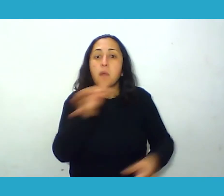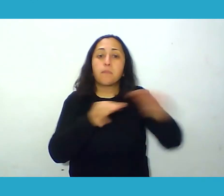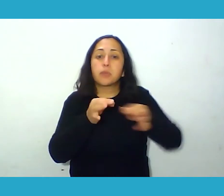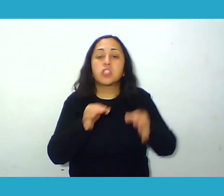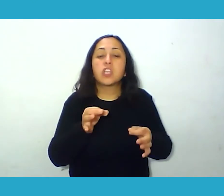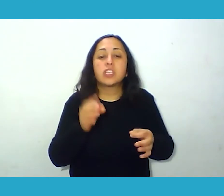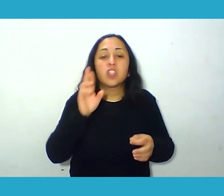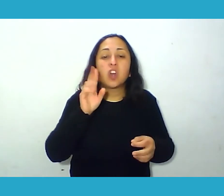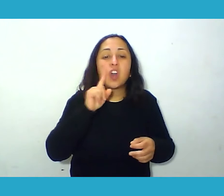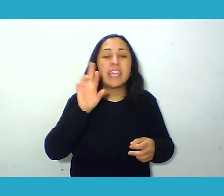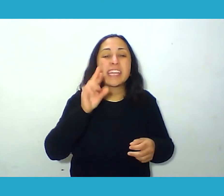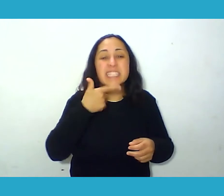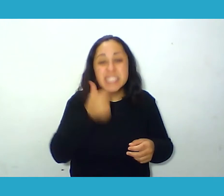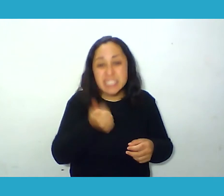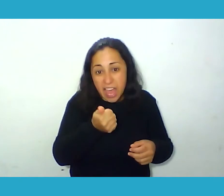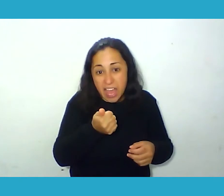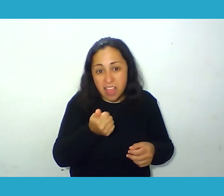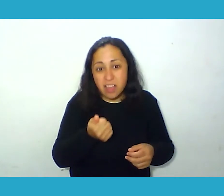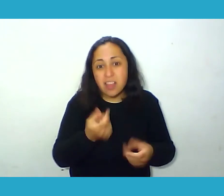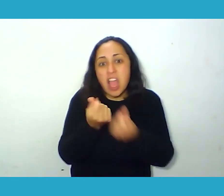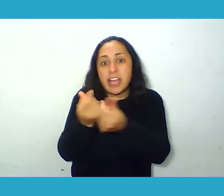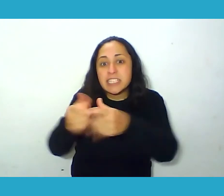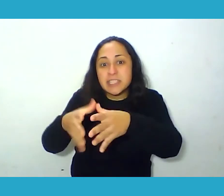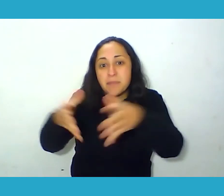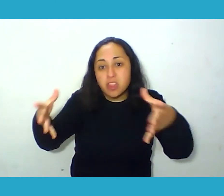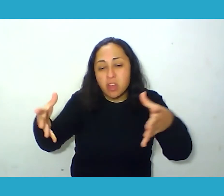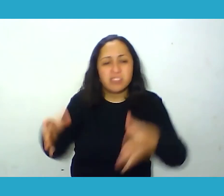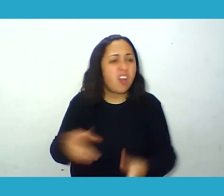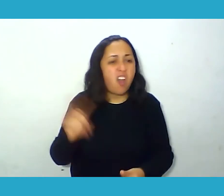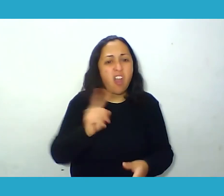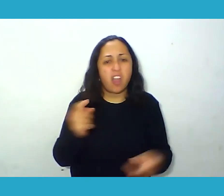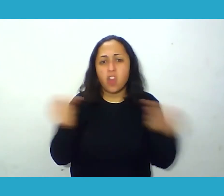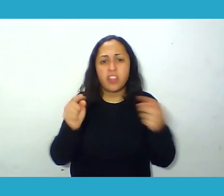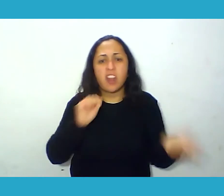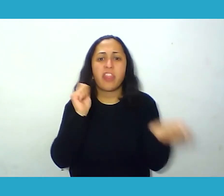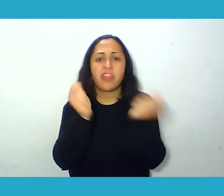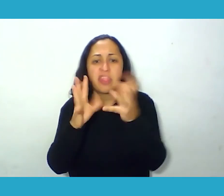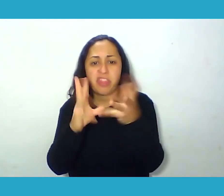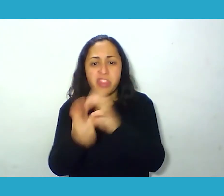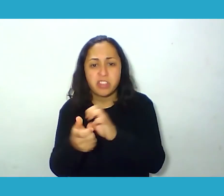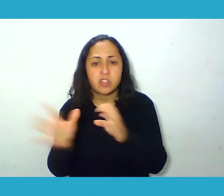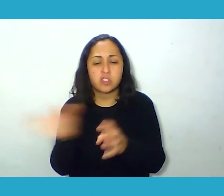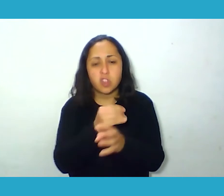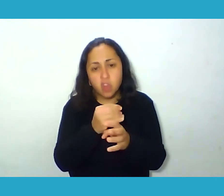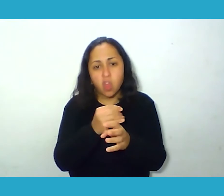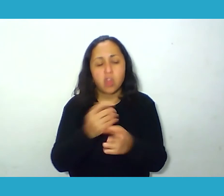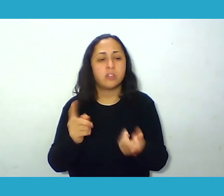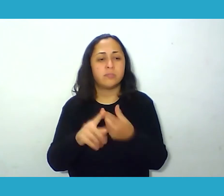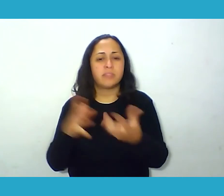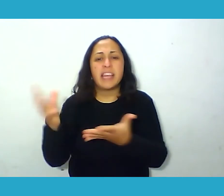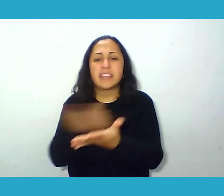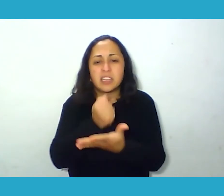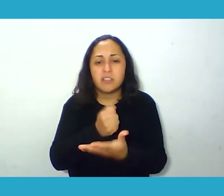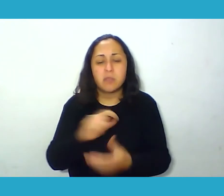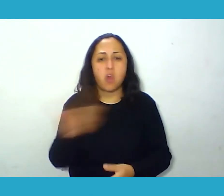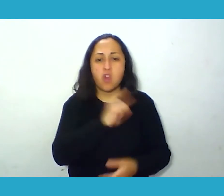no es para traer crecimiento a la zona, todo lo contrario, es para destruir los modos de vida que tenemos. Por eso dicen no al IRSA, al